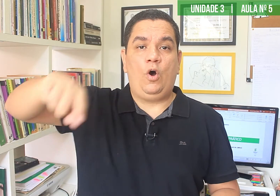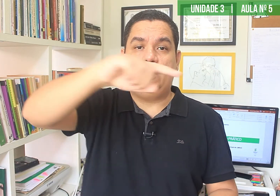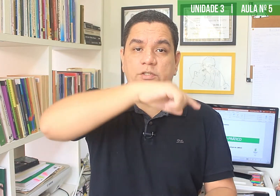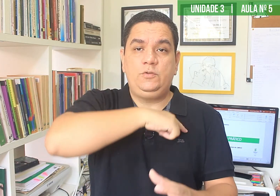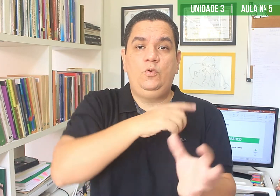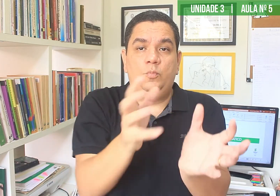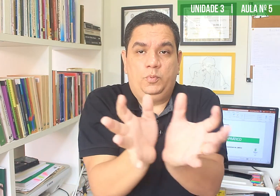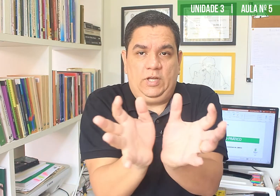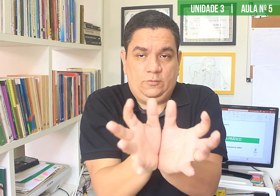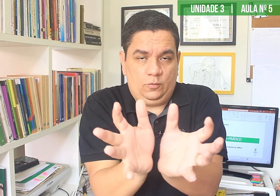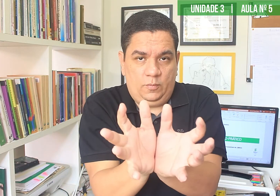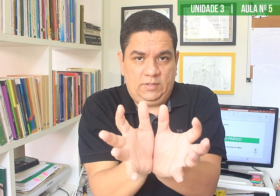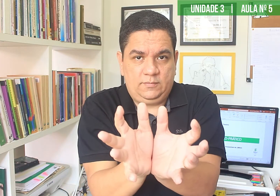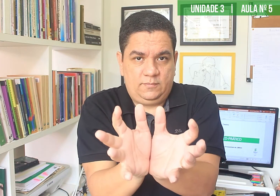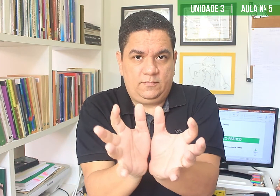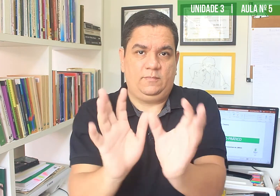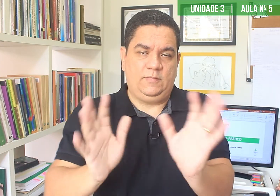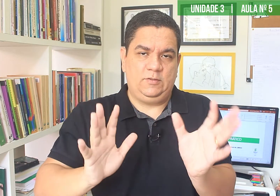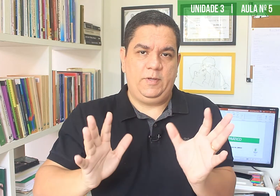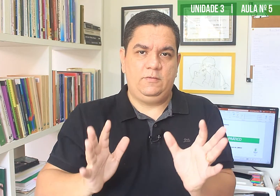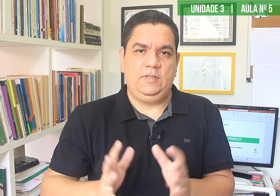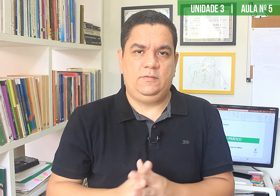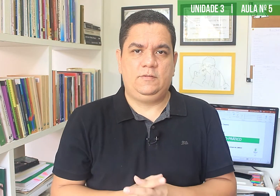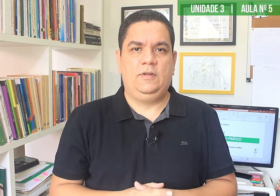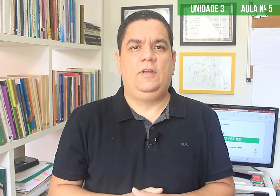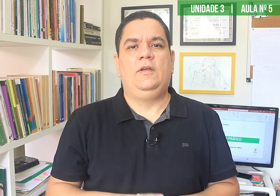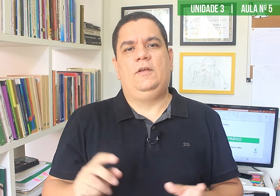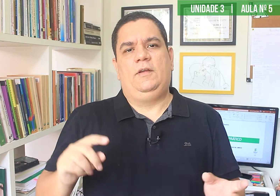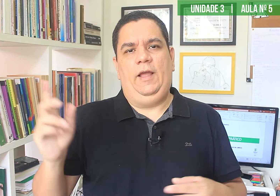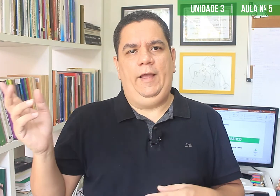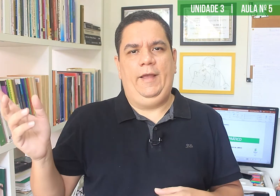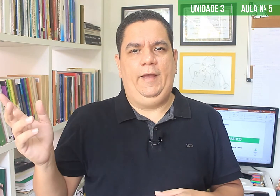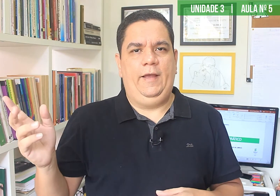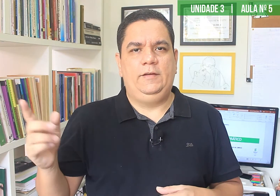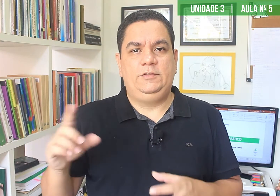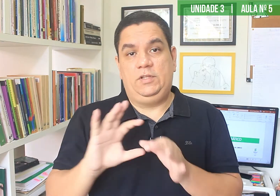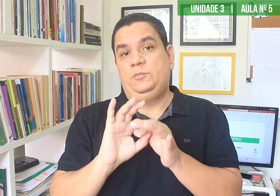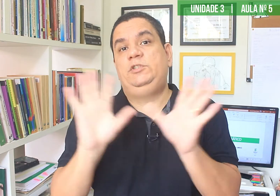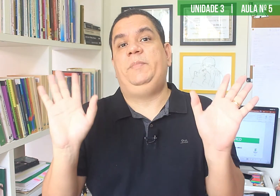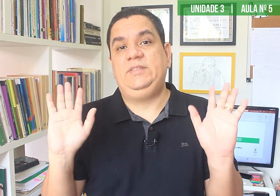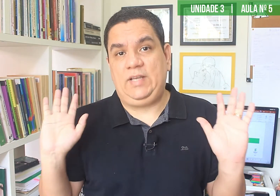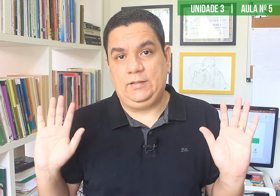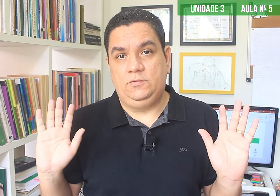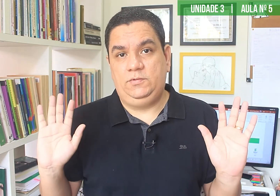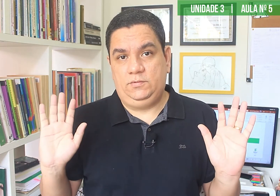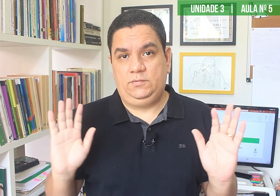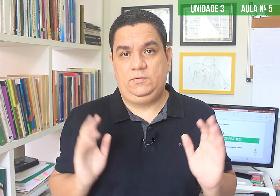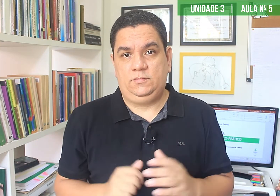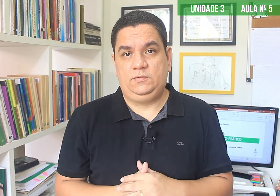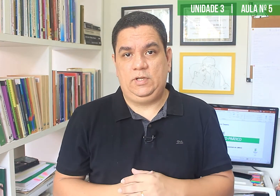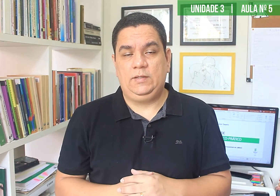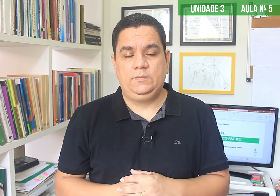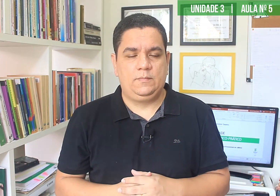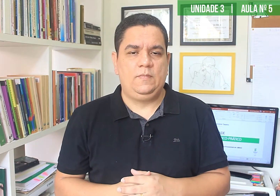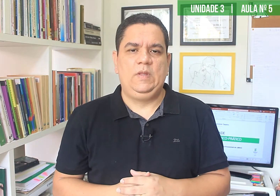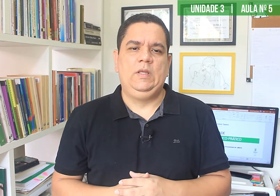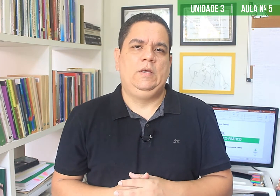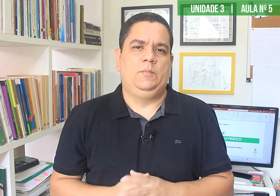nós, grupo da turma, mais ou menos isso, estamos dispensados, tá? Por